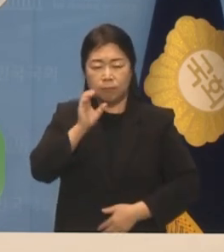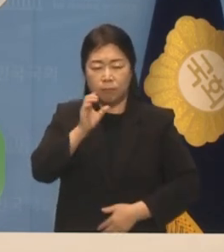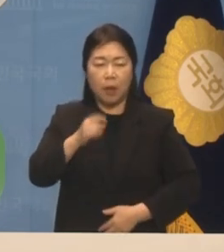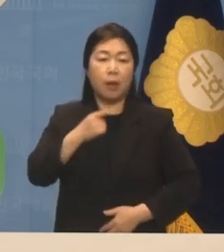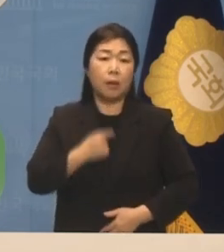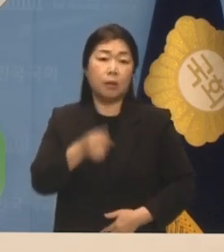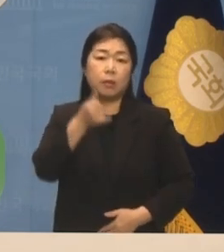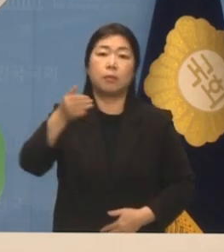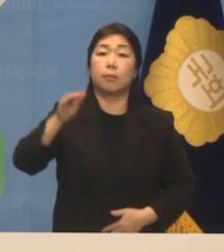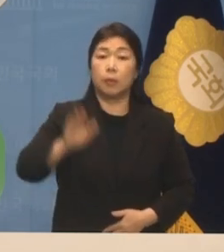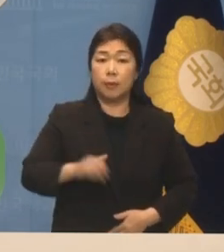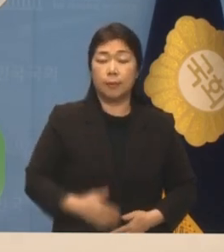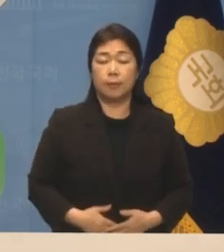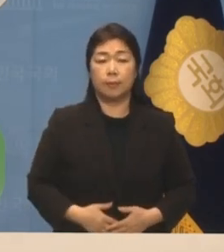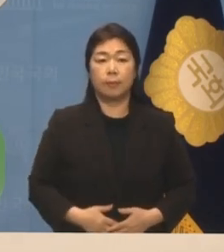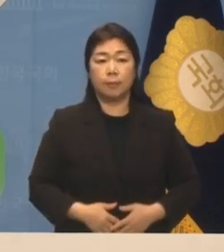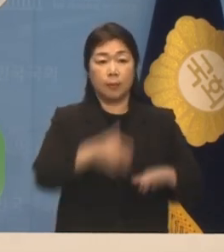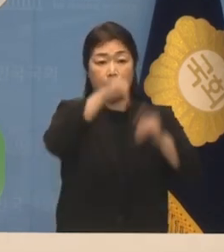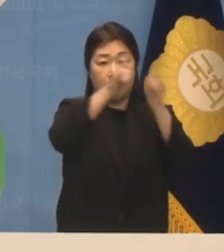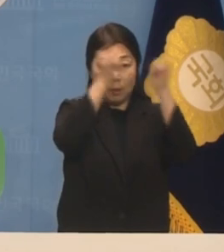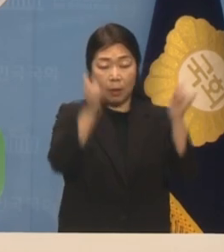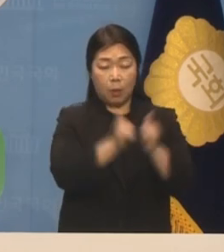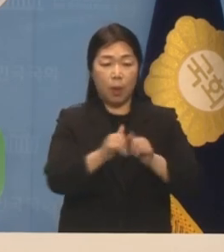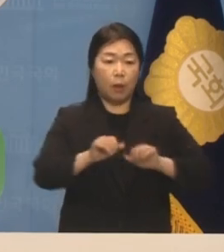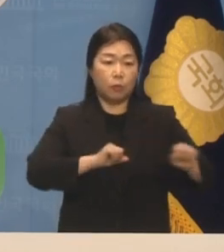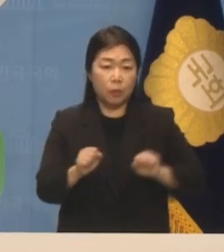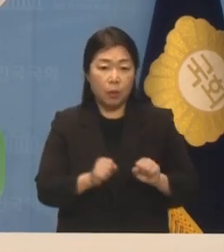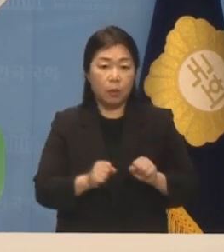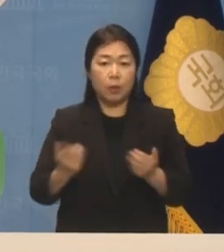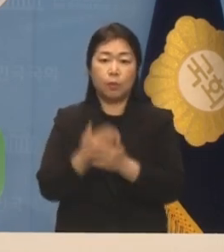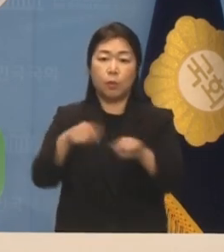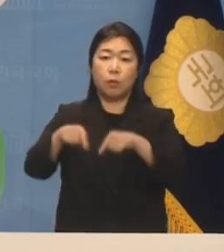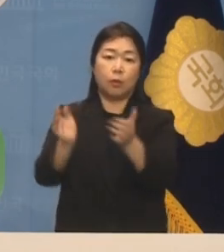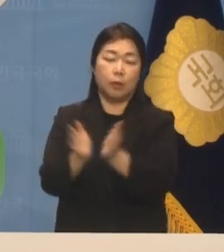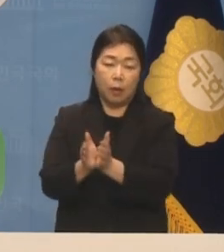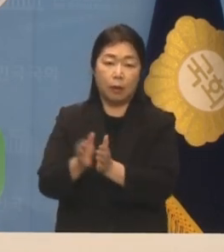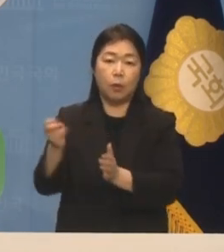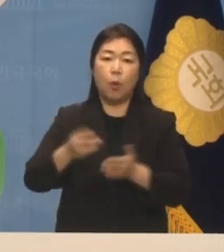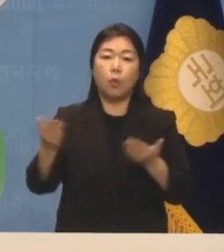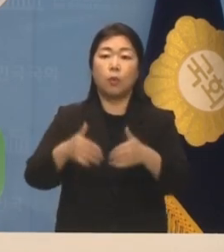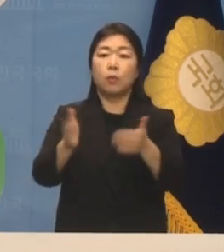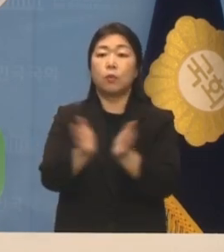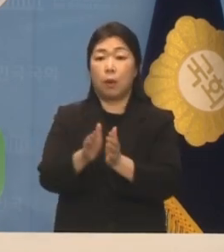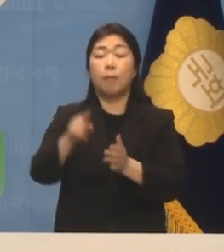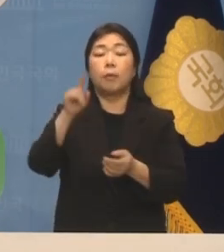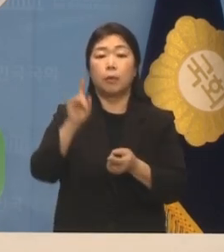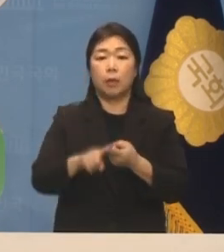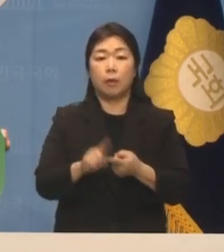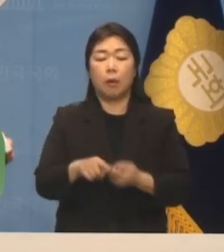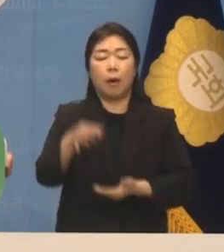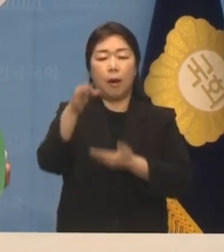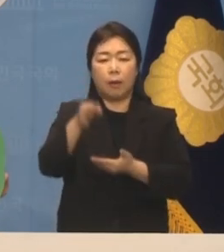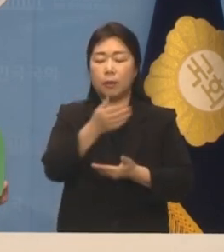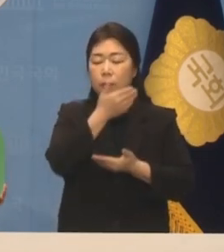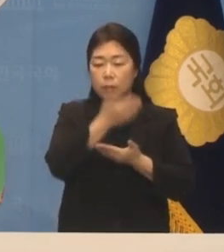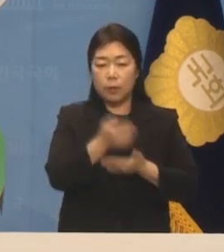사회운동, 진보정당, 노동조합의 가치와 소중함을 확인하는 것으로